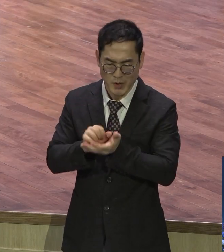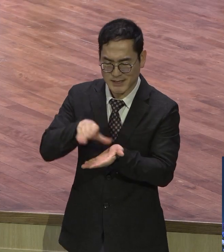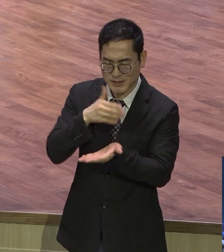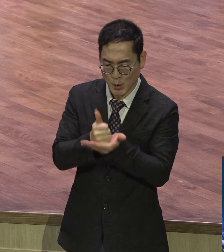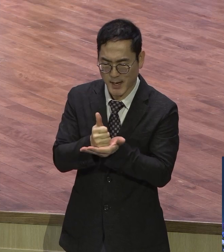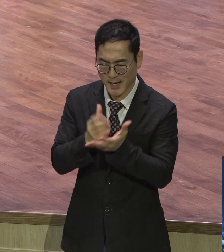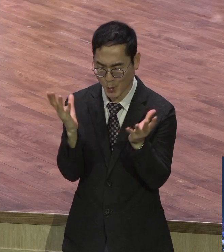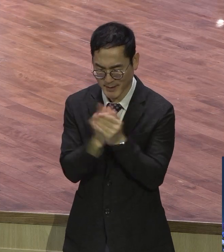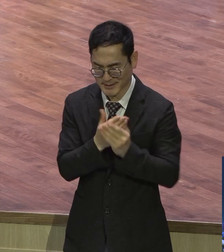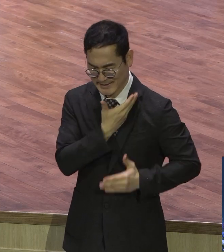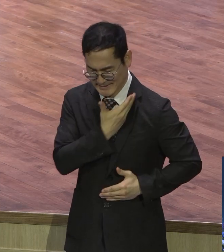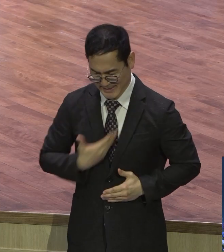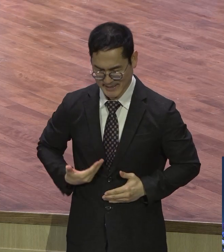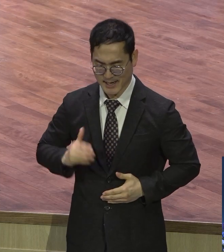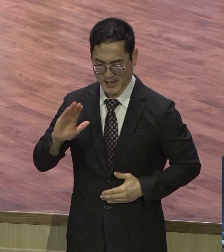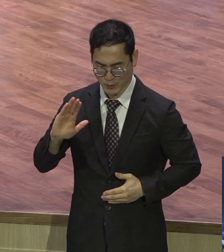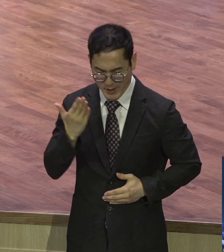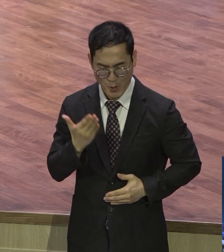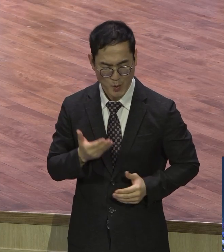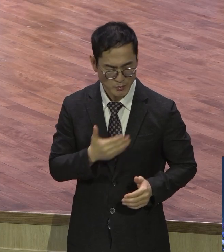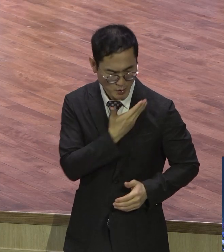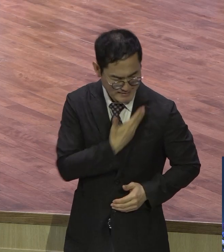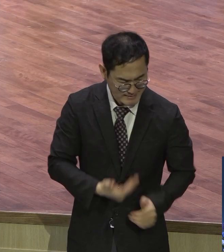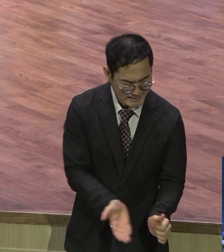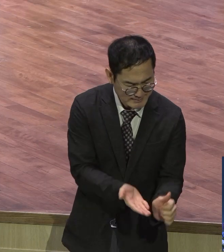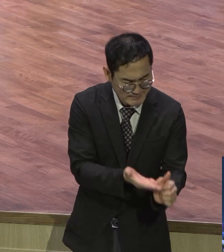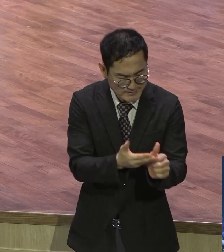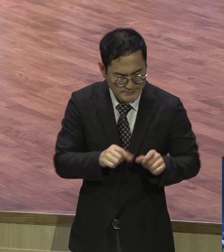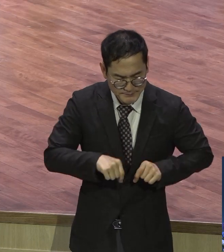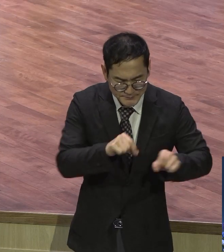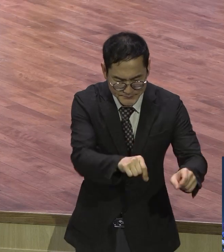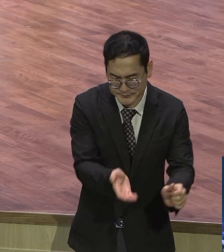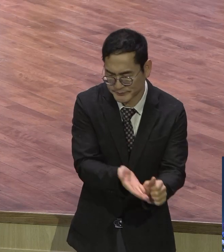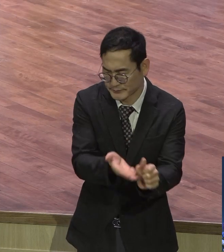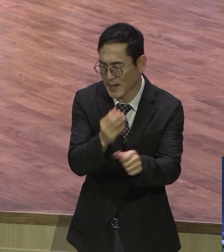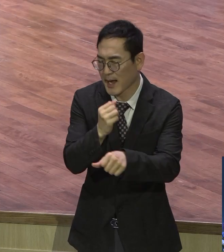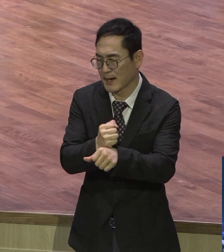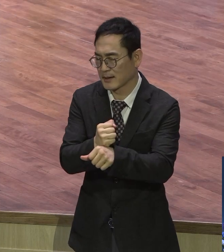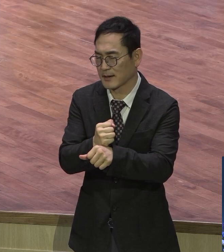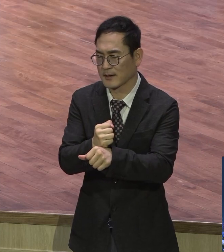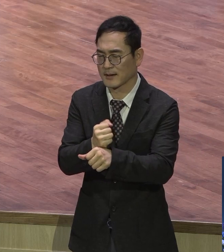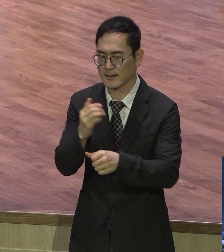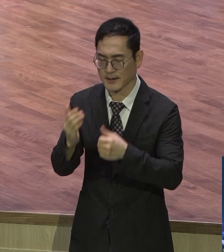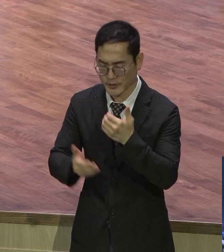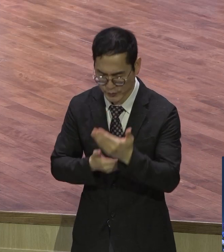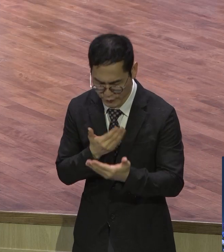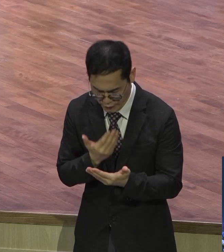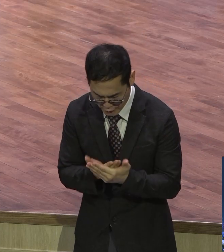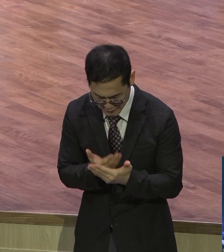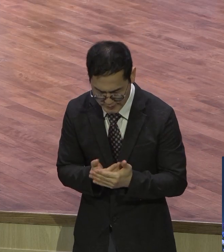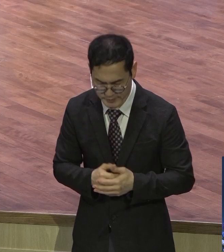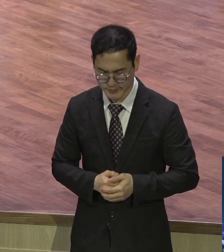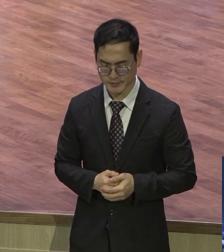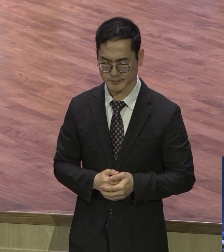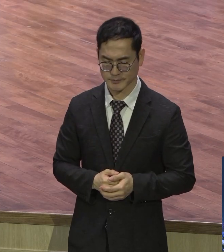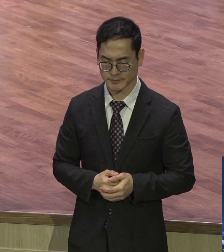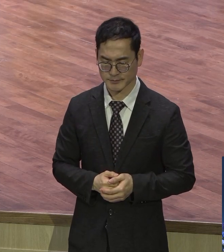전도 제자들이 다 되어 그리스도의 마음을 기쁘게 하는 시원케 하는 하나님의 사람들을 다 되기하여